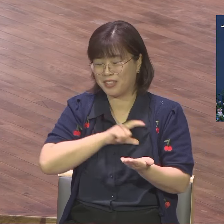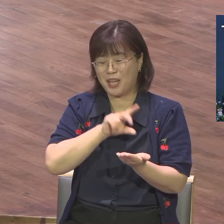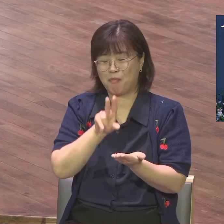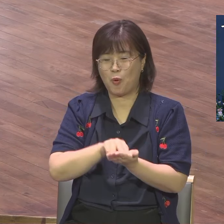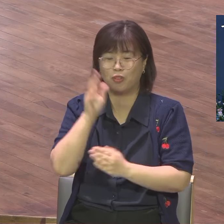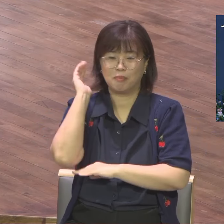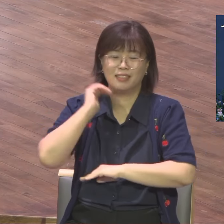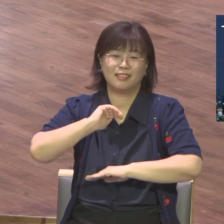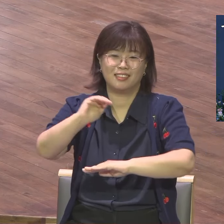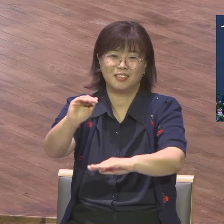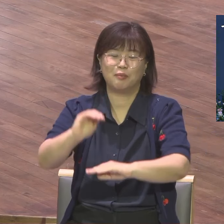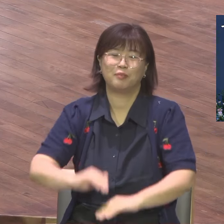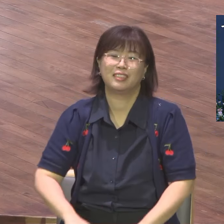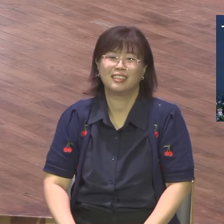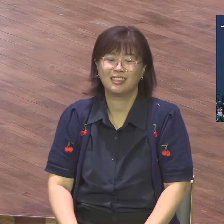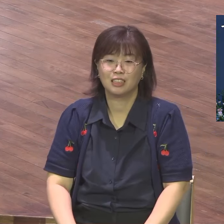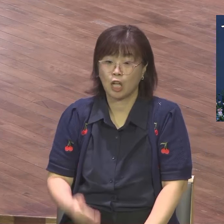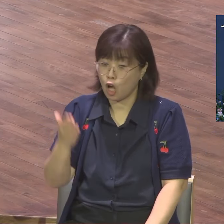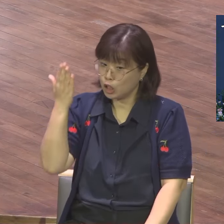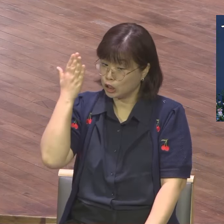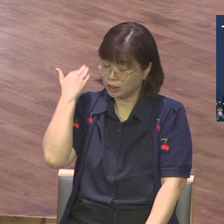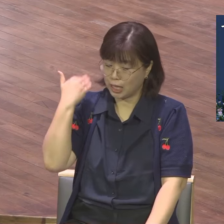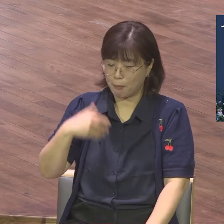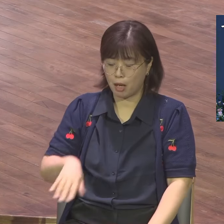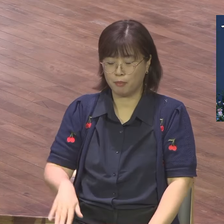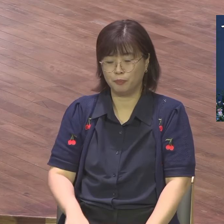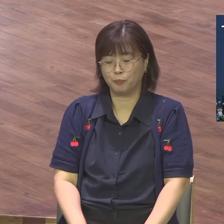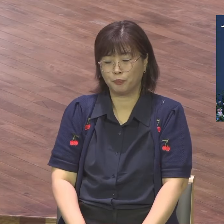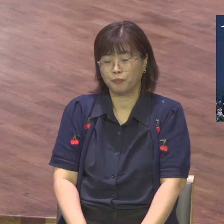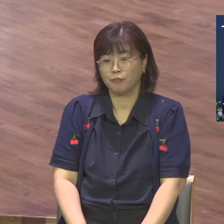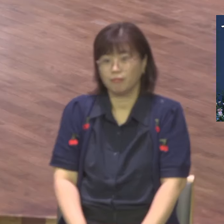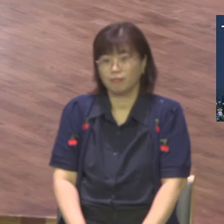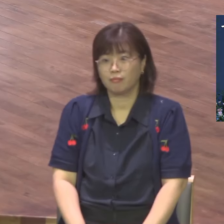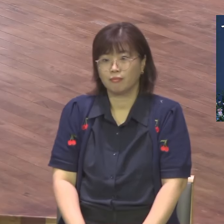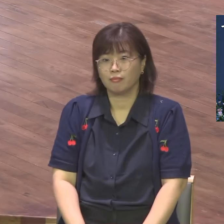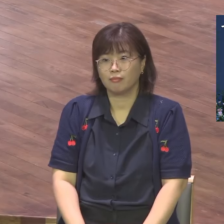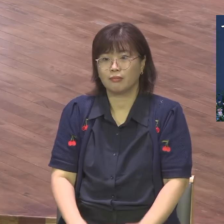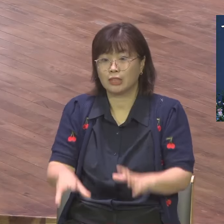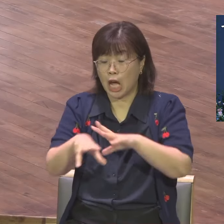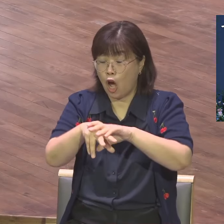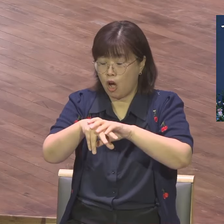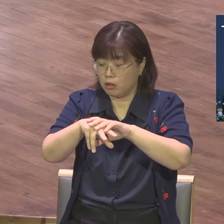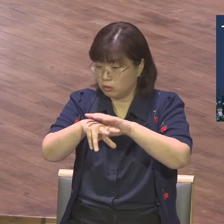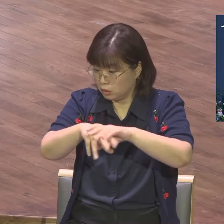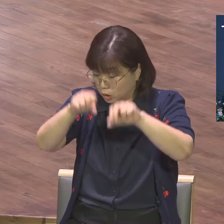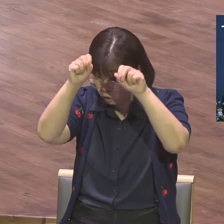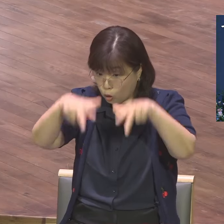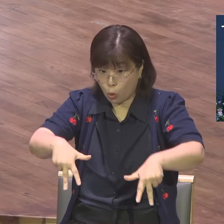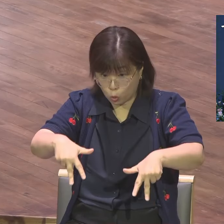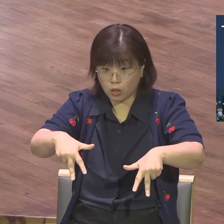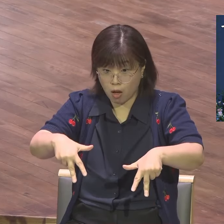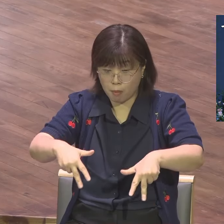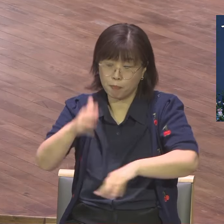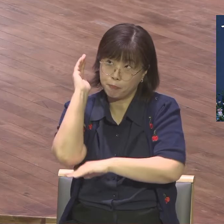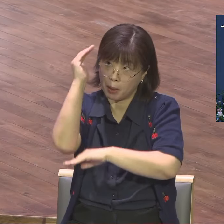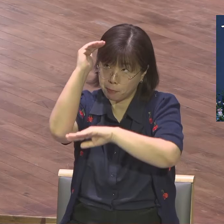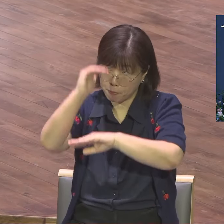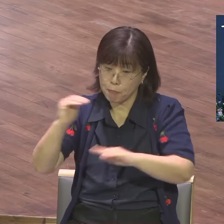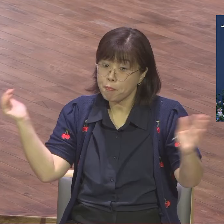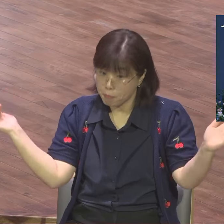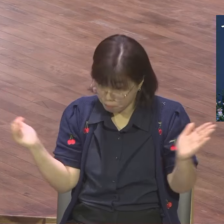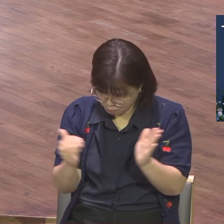드립니다. 우리가 지난 시간까지는 전도서 말씀을 그렇게 살펴보았습니다. 그 앞에는 잠언을